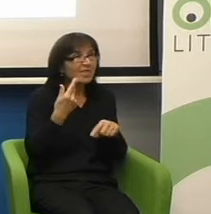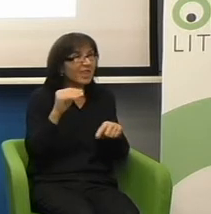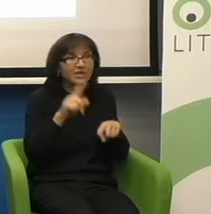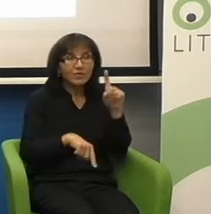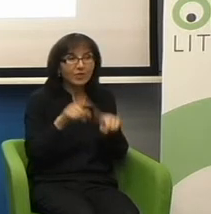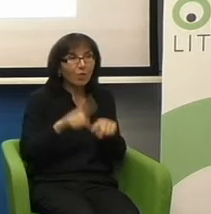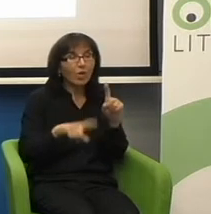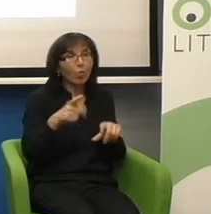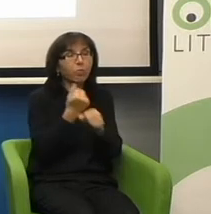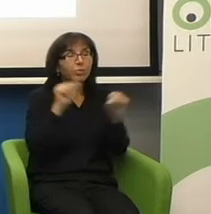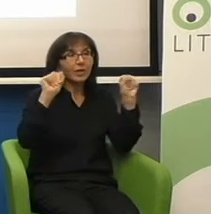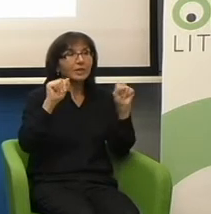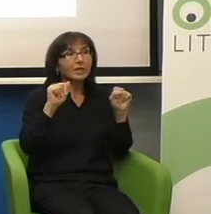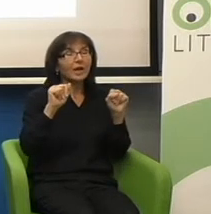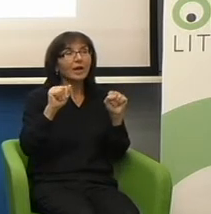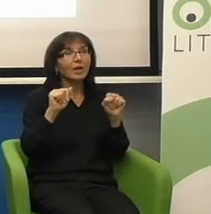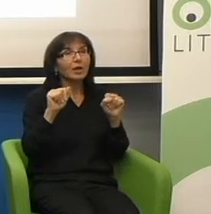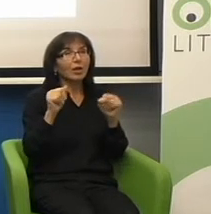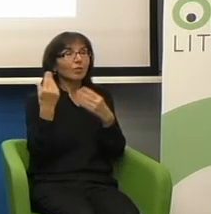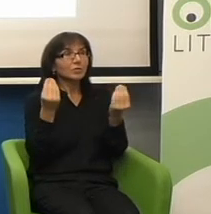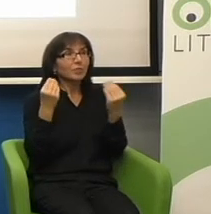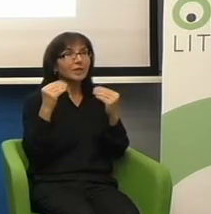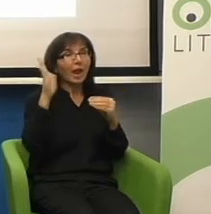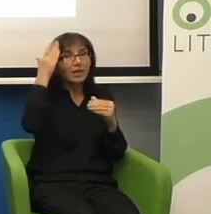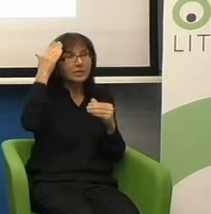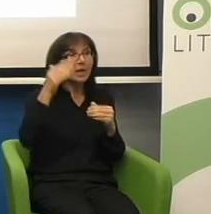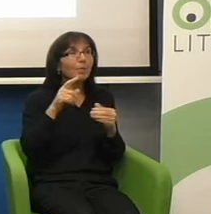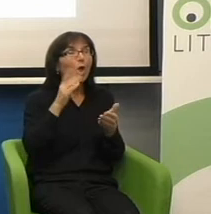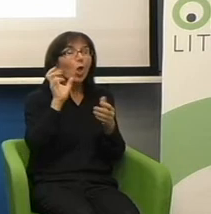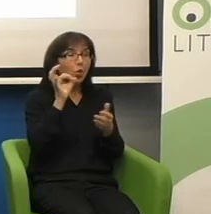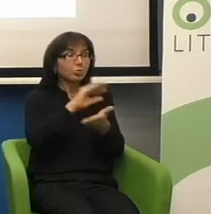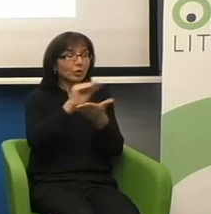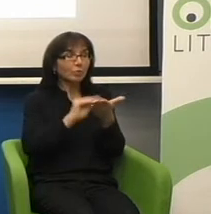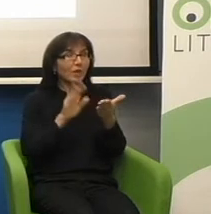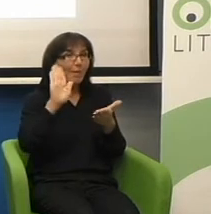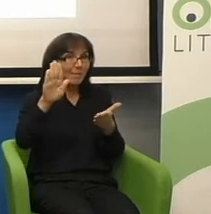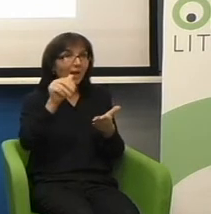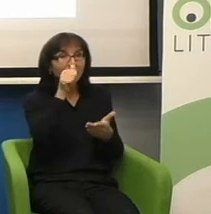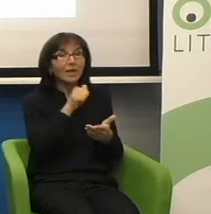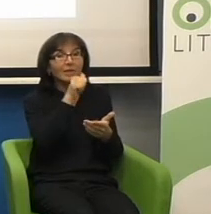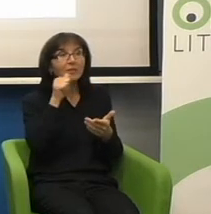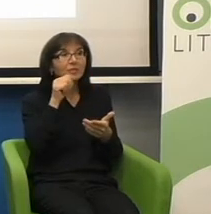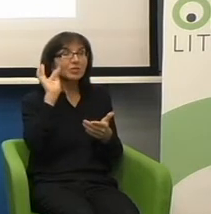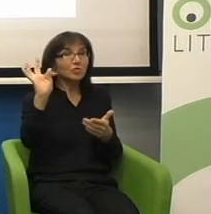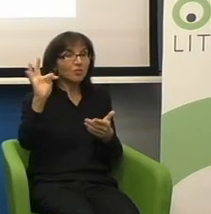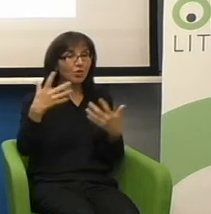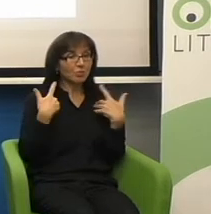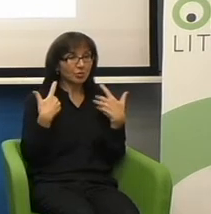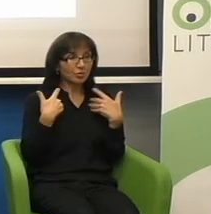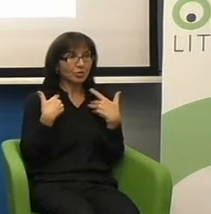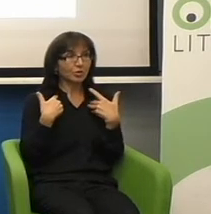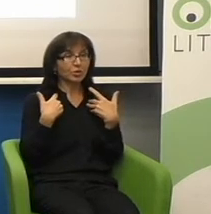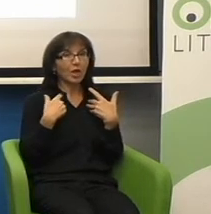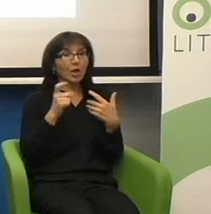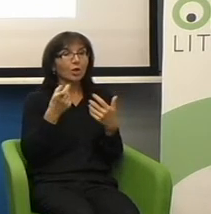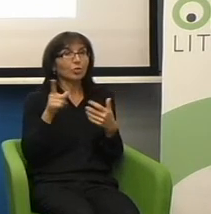którą tak świetnie jakby, no tak świetnie znamy, tak dobrze opisana, ma jakąś tajemnicę w swojej biografii, w swoim życiorysie. I to było